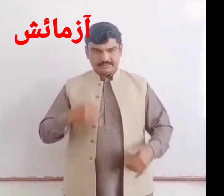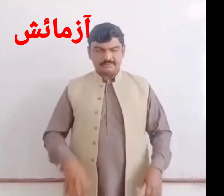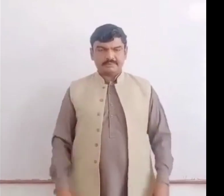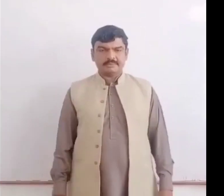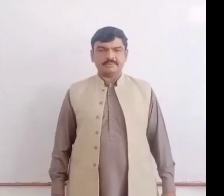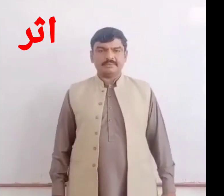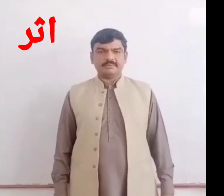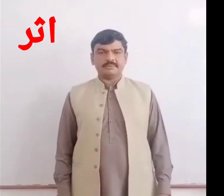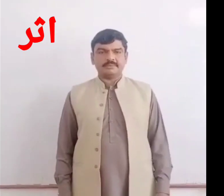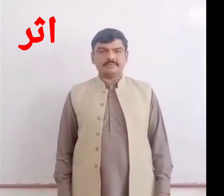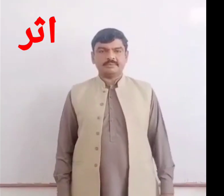असर,